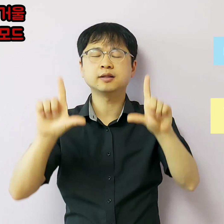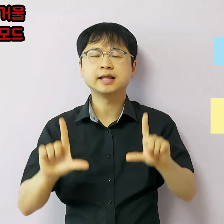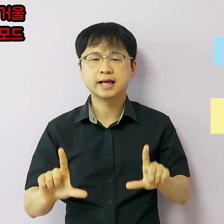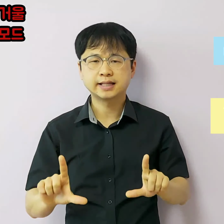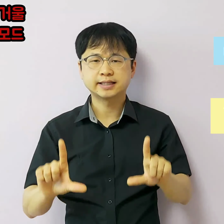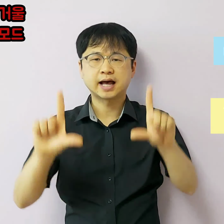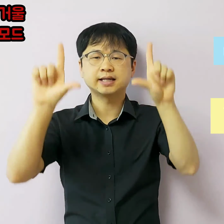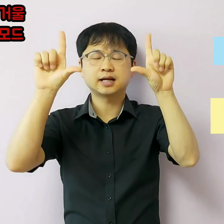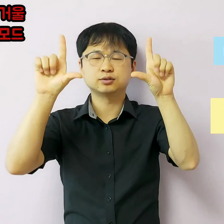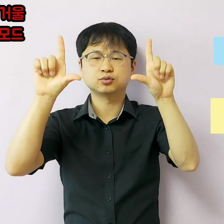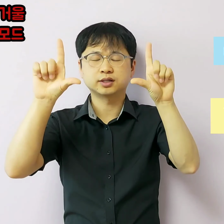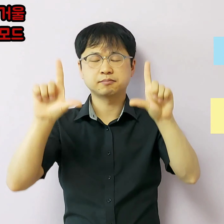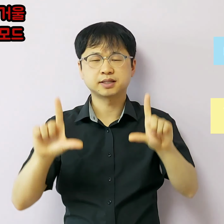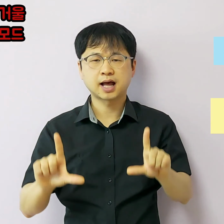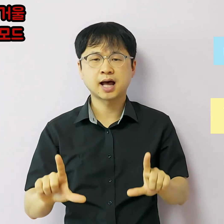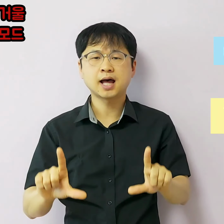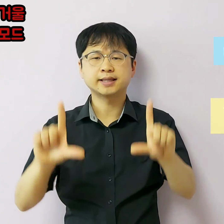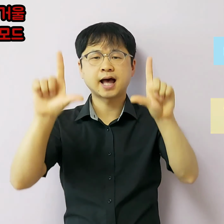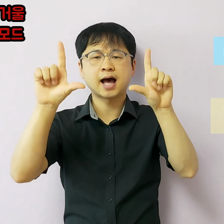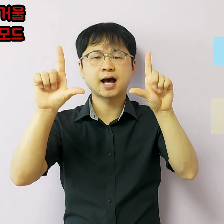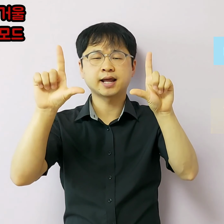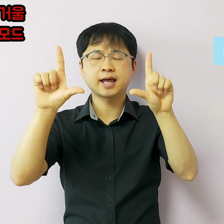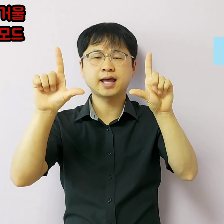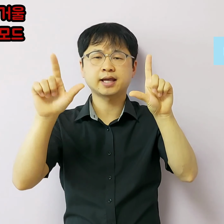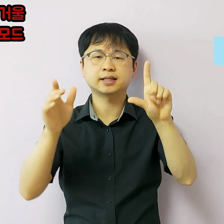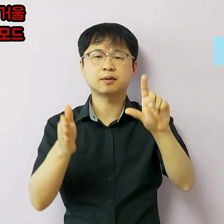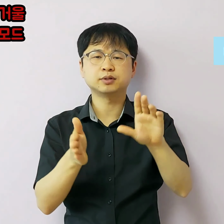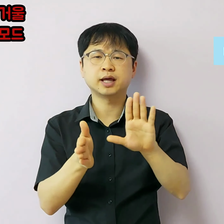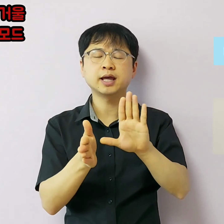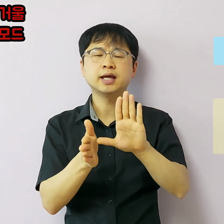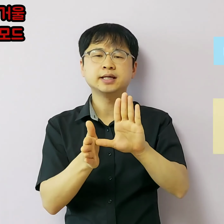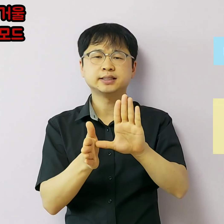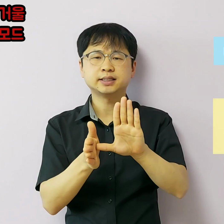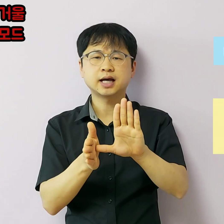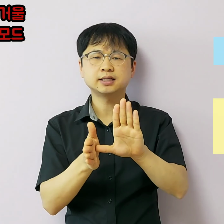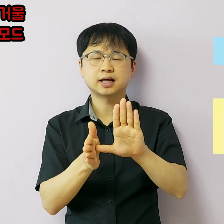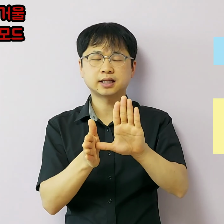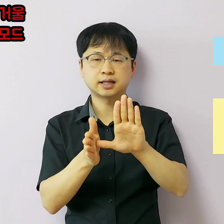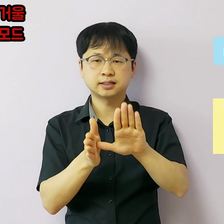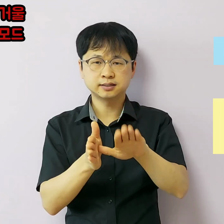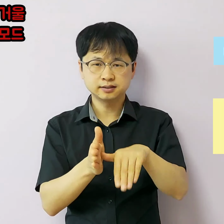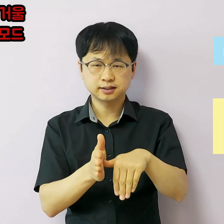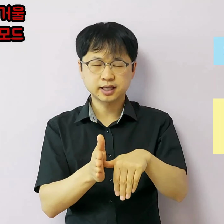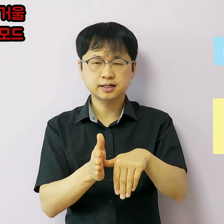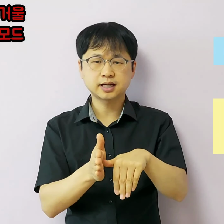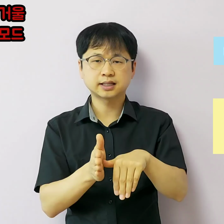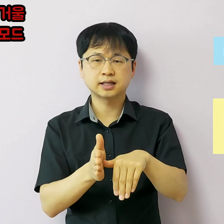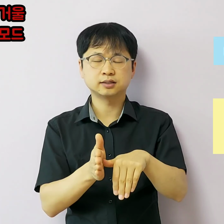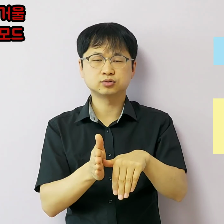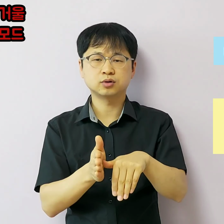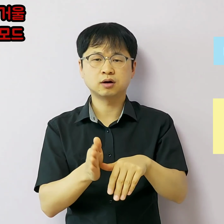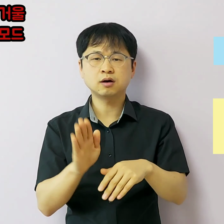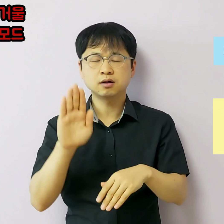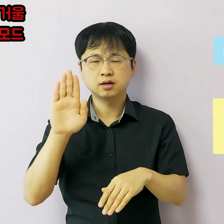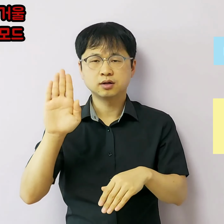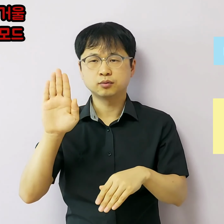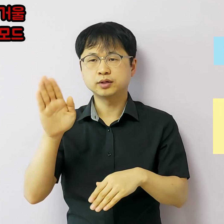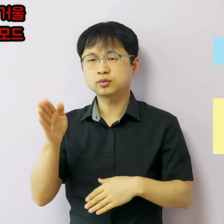올려주시면 날이라는 수어가 됩니다. 날에 했기 때문에 시간을 나타내는 때를 나타내는 수어. 왼손